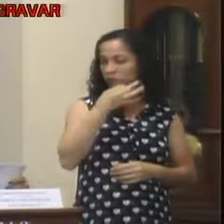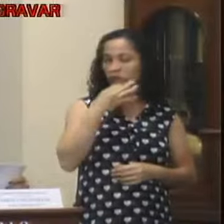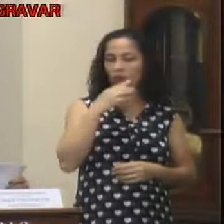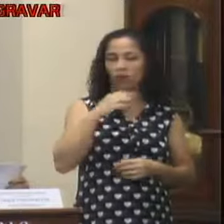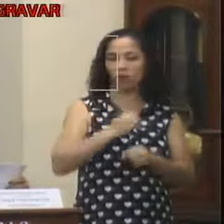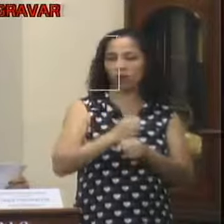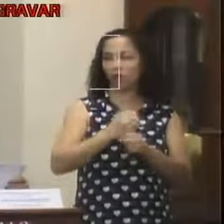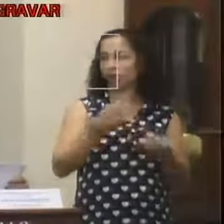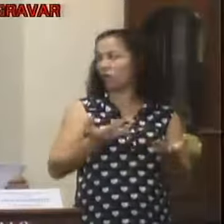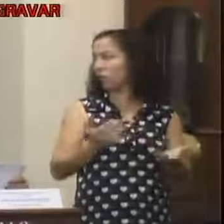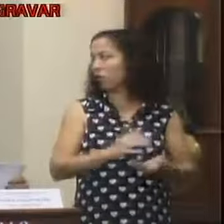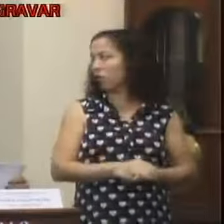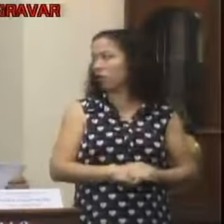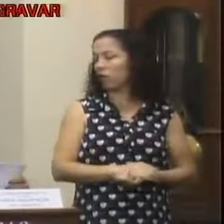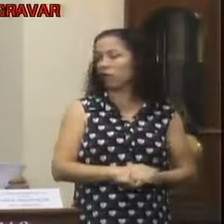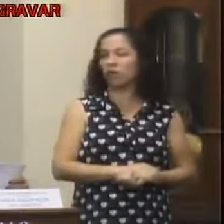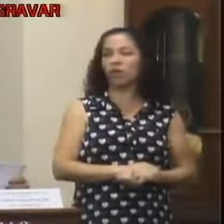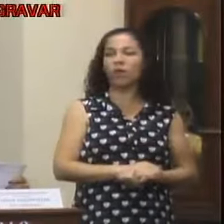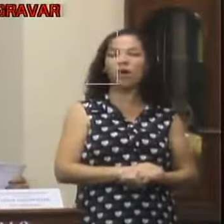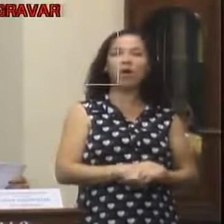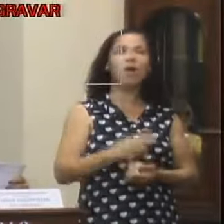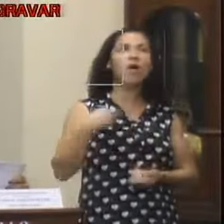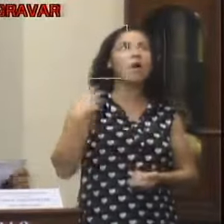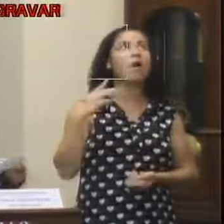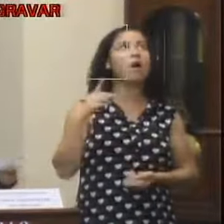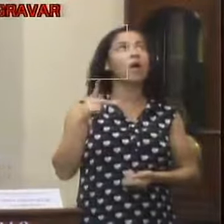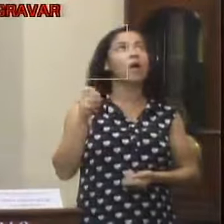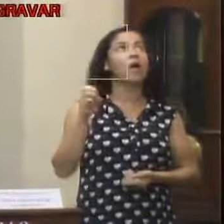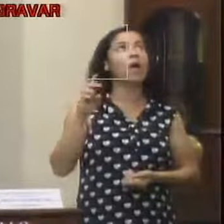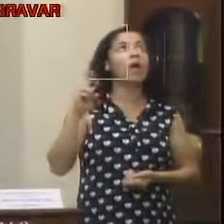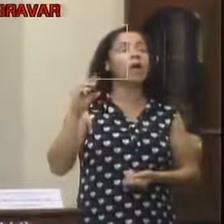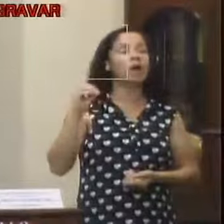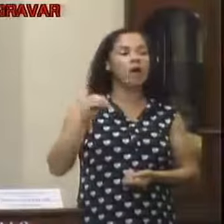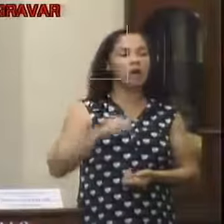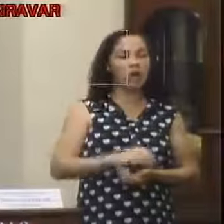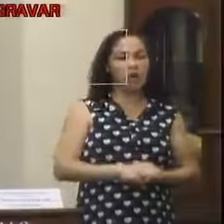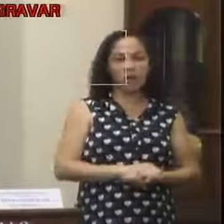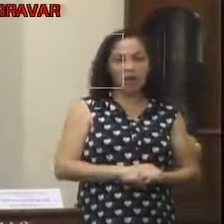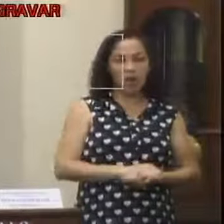Sala das Sessões, 5 de abril de 2018, vereador Pedro Graça.